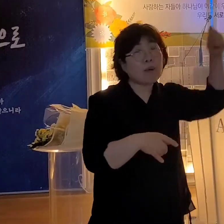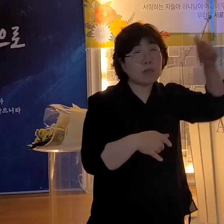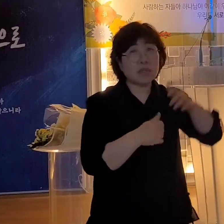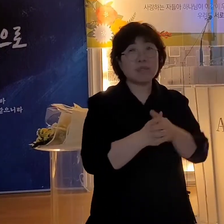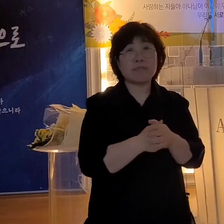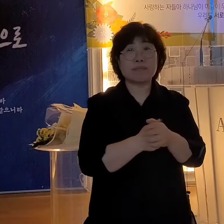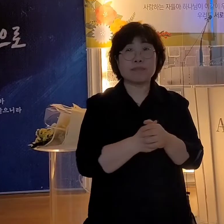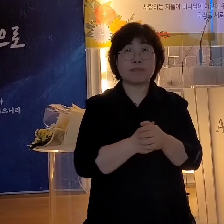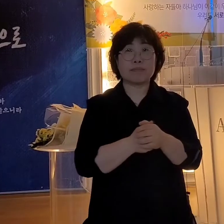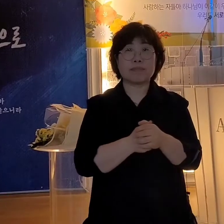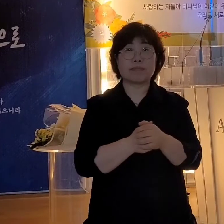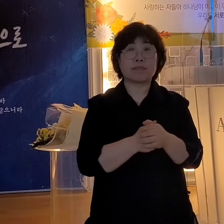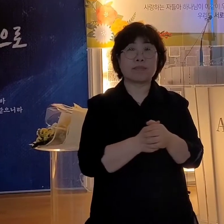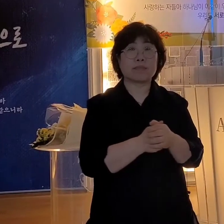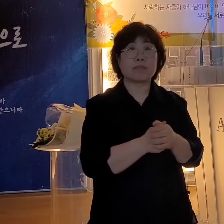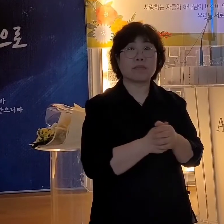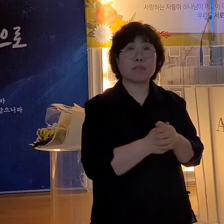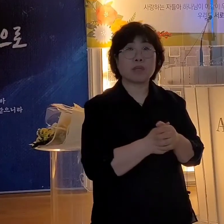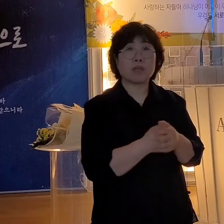강남으로